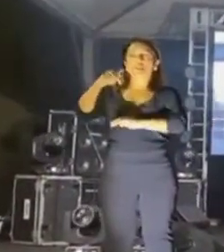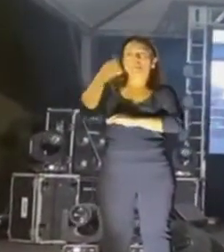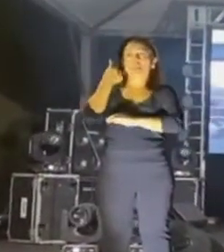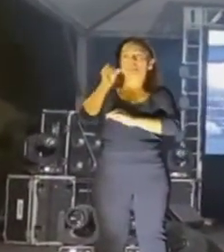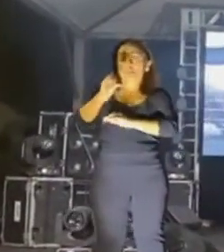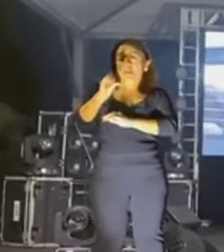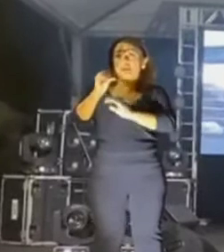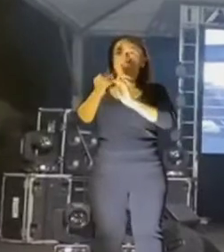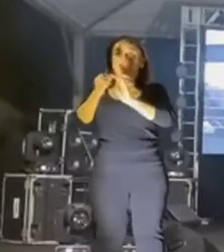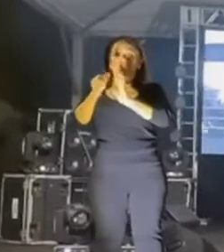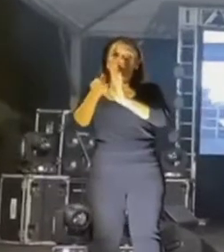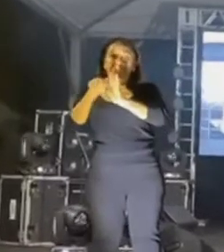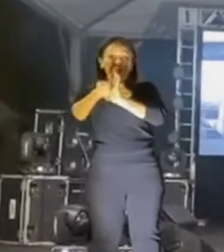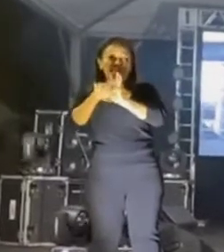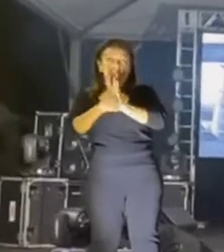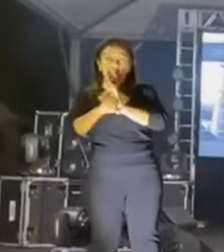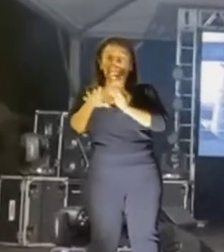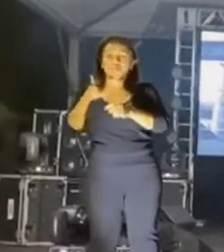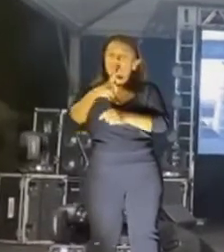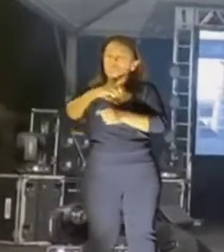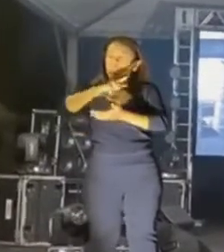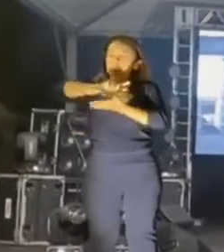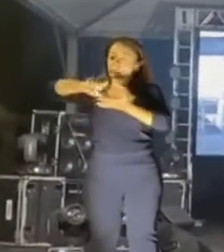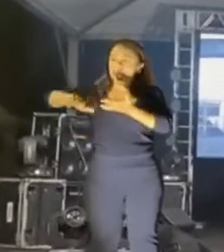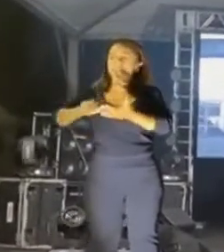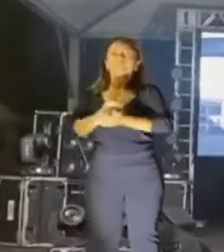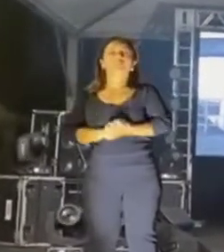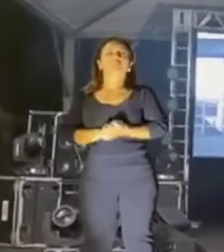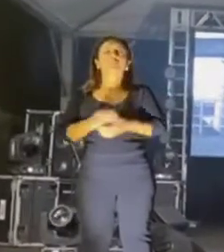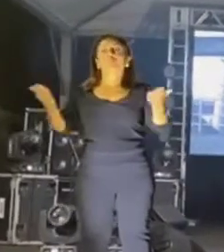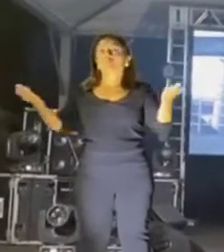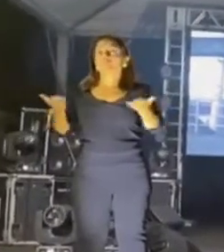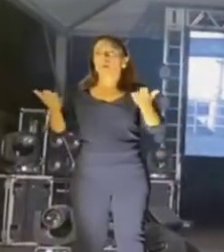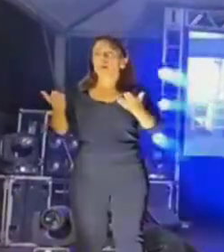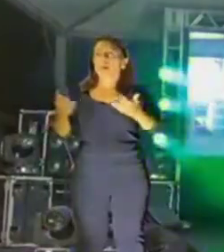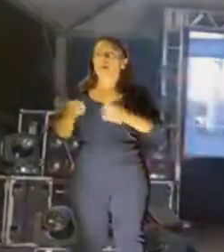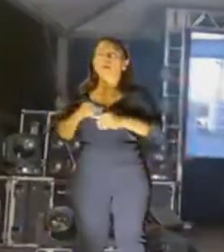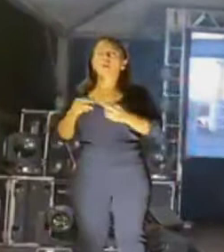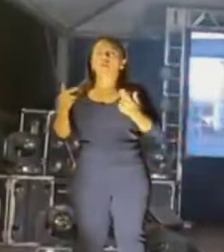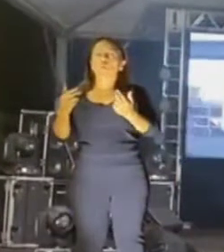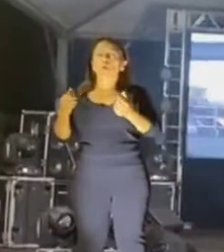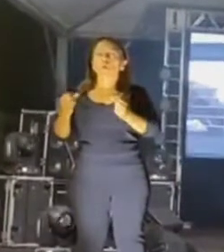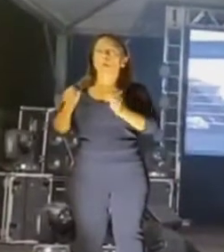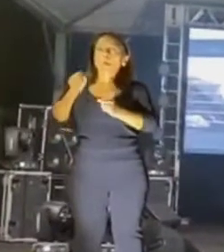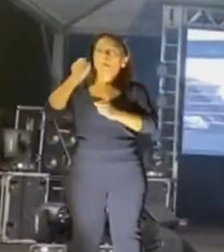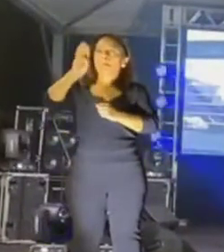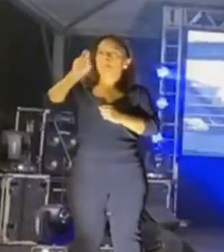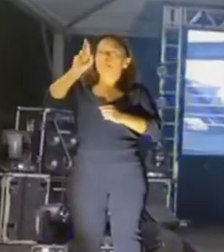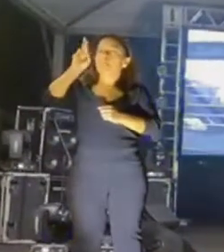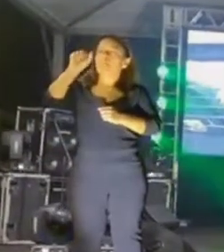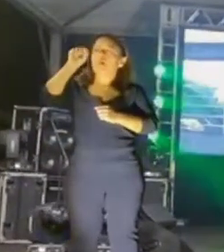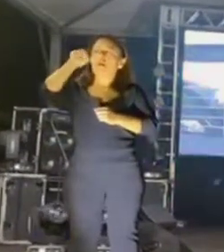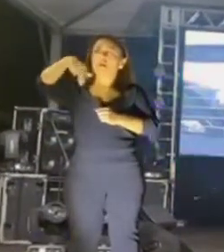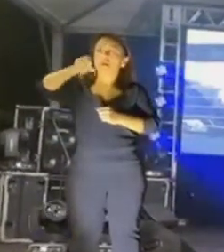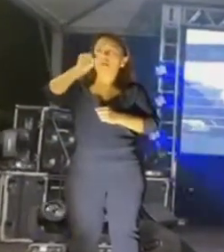aí. E colocaram junto com as que o Sula falou aqui, os burns, né? Burns são movimentos de